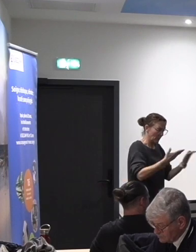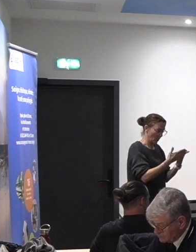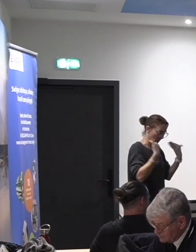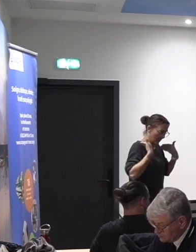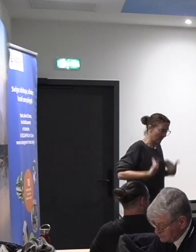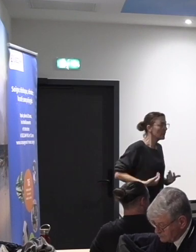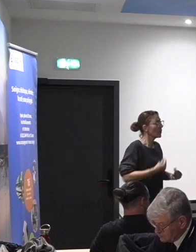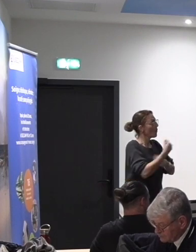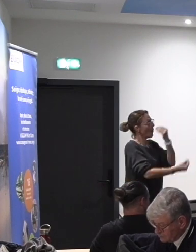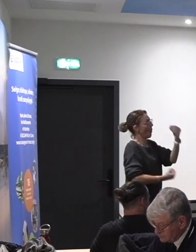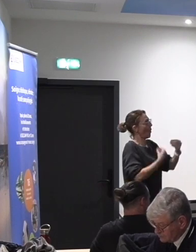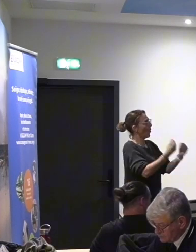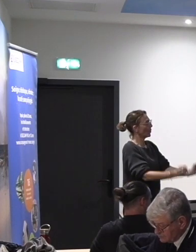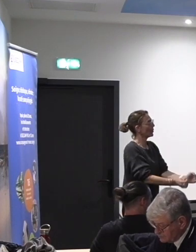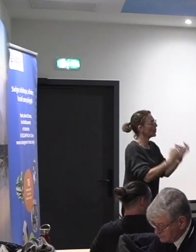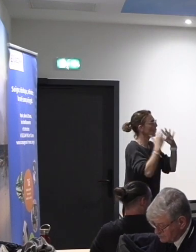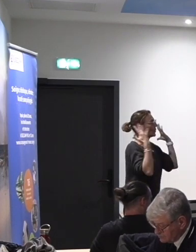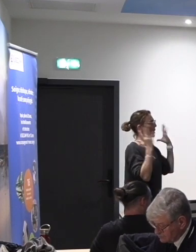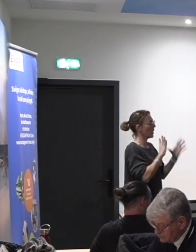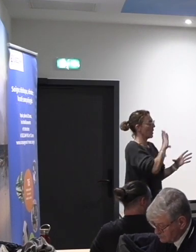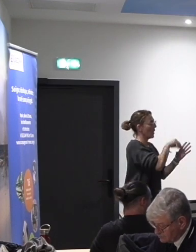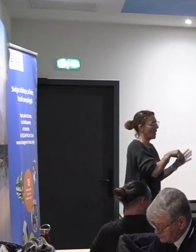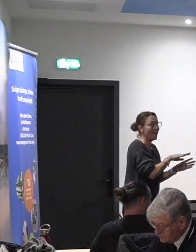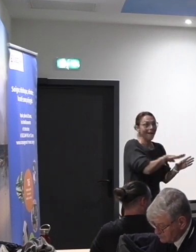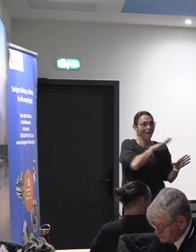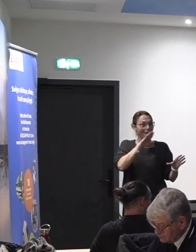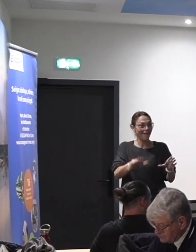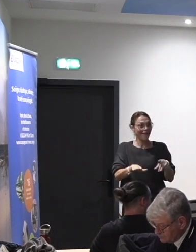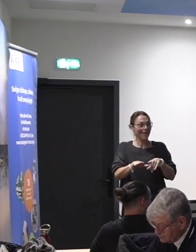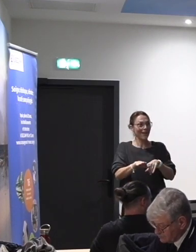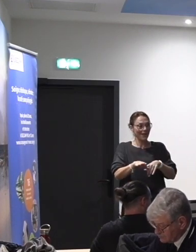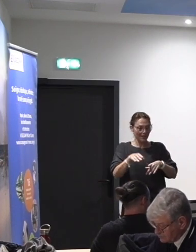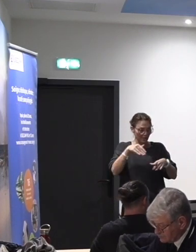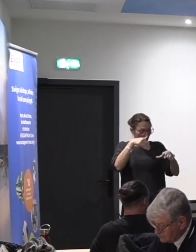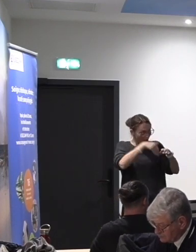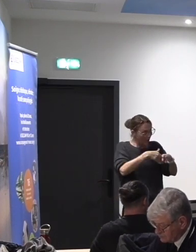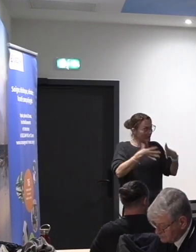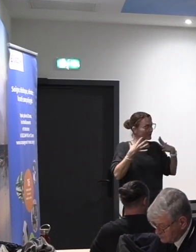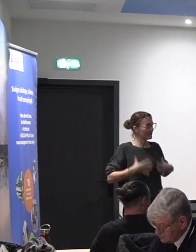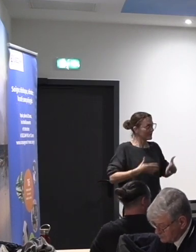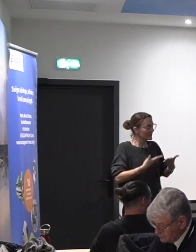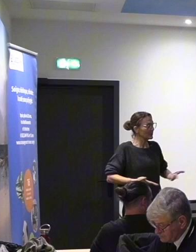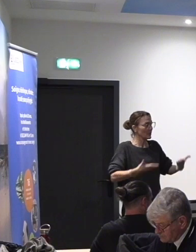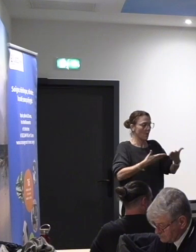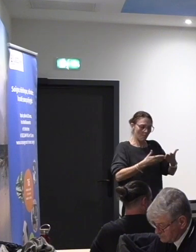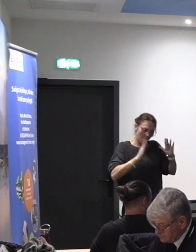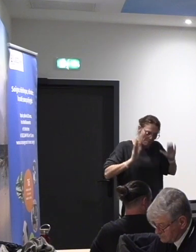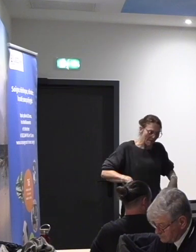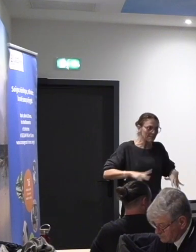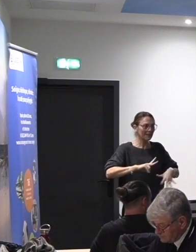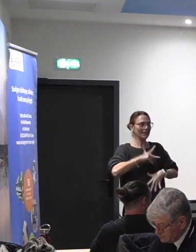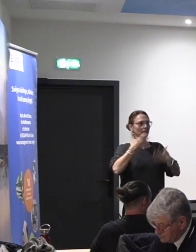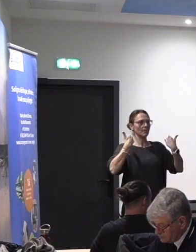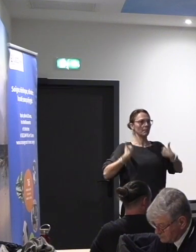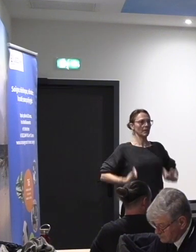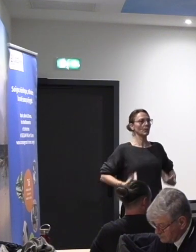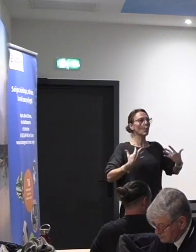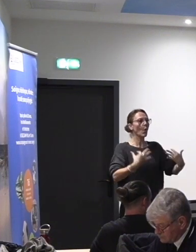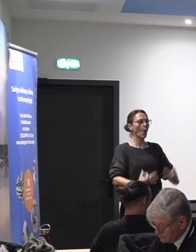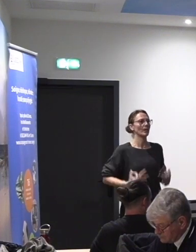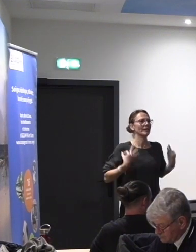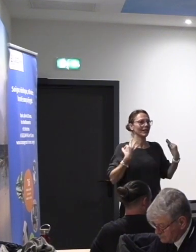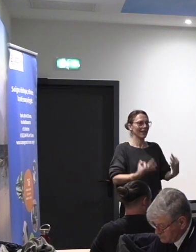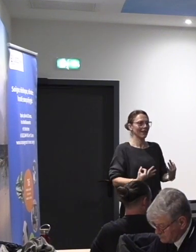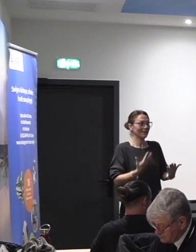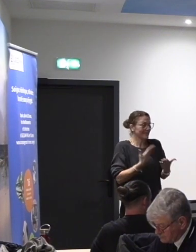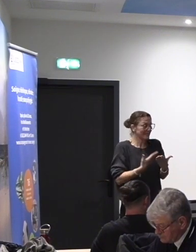suis au monde avec la possibilité dans cet état de continuer d'exister comme une personne ordinaire.